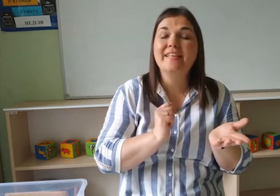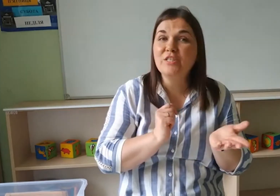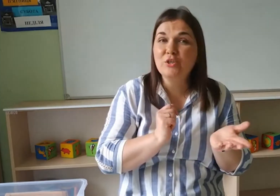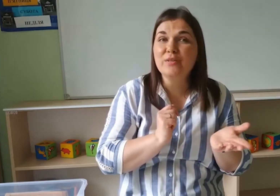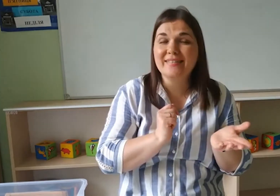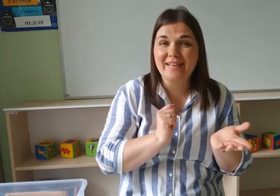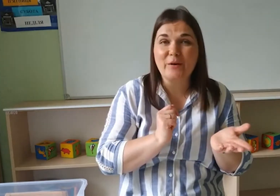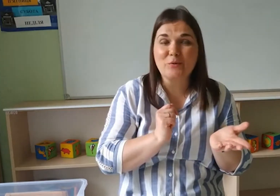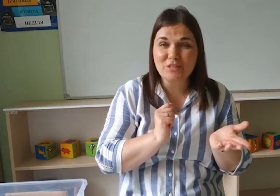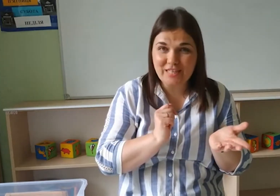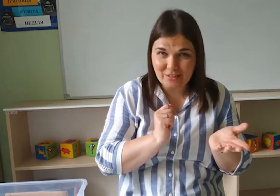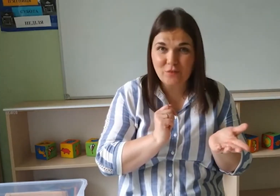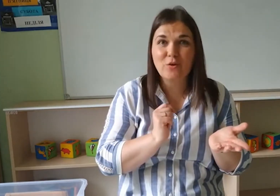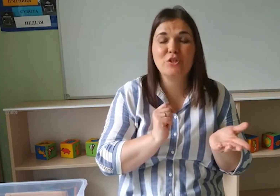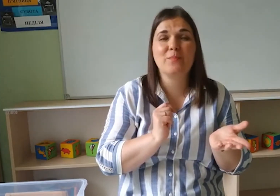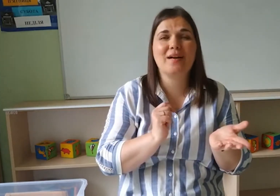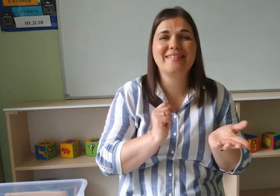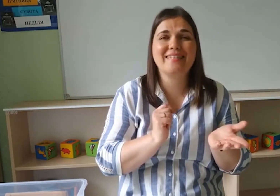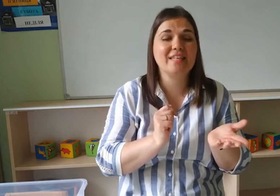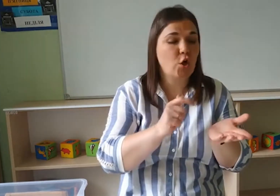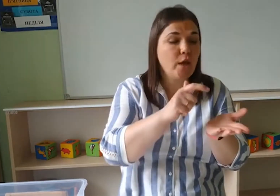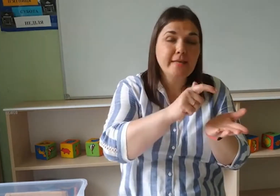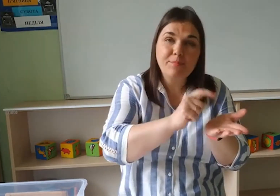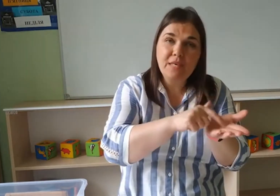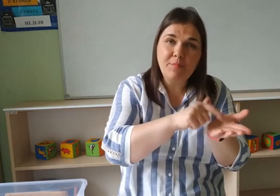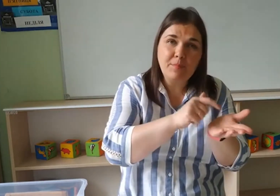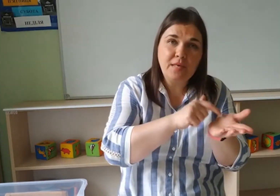Якщо це курчатко ви хочете показати, то